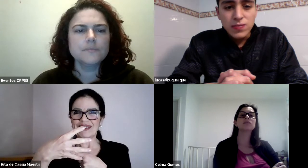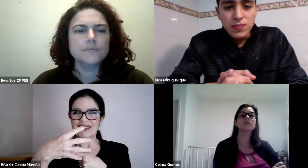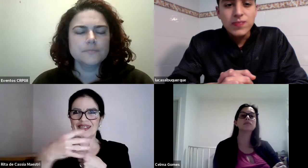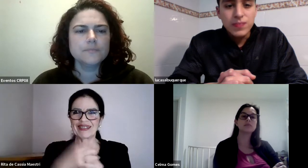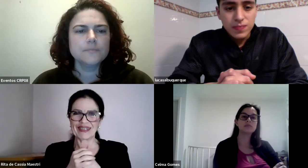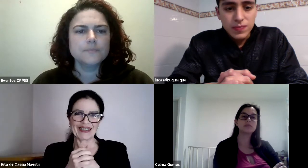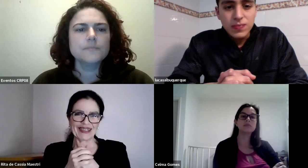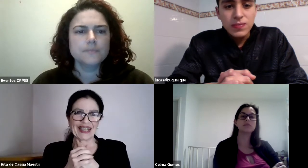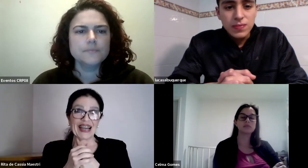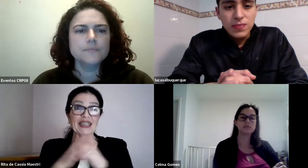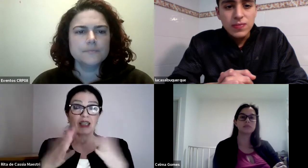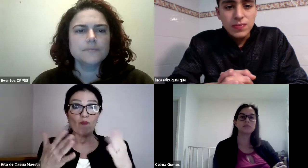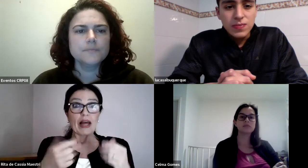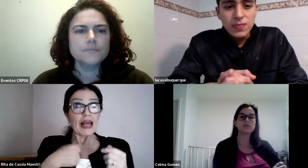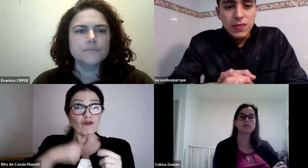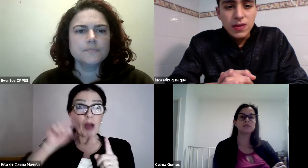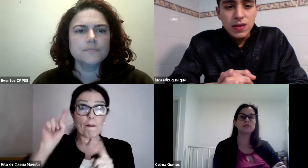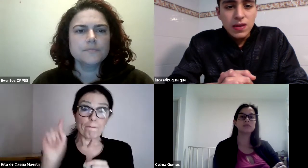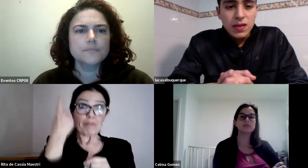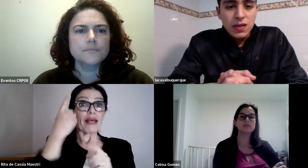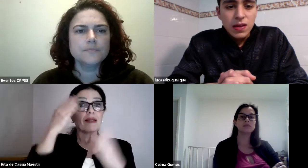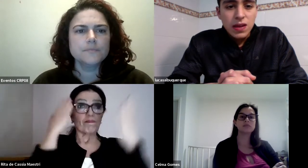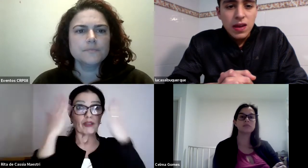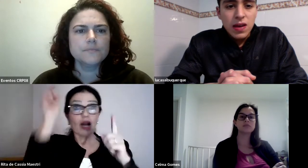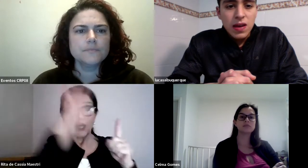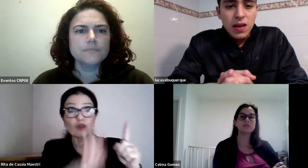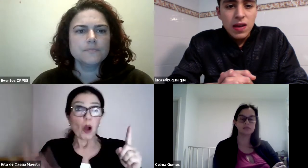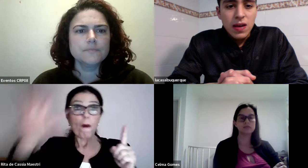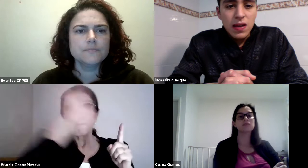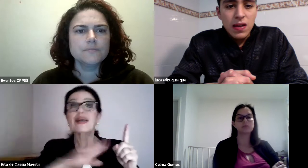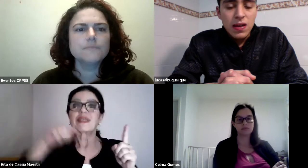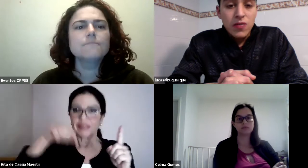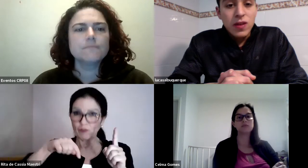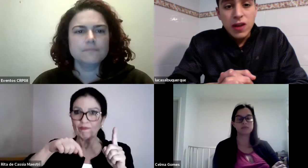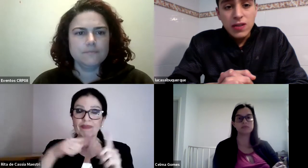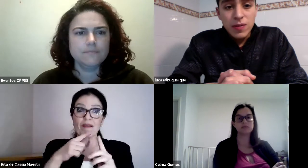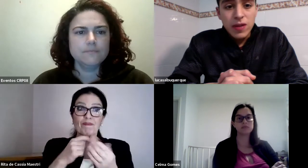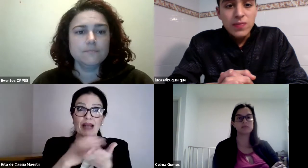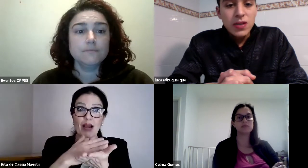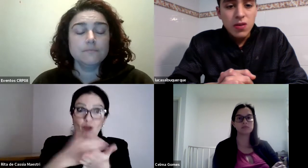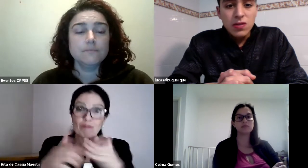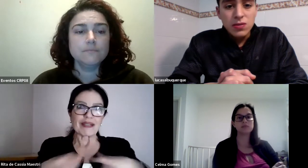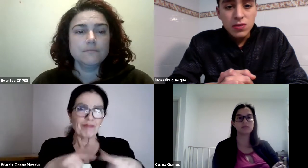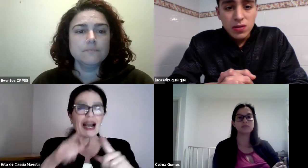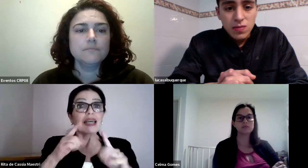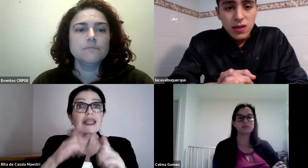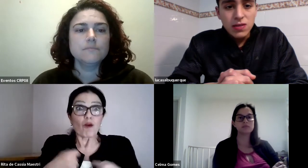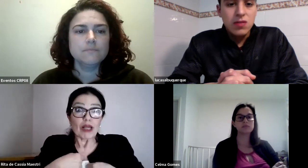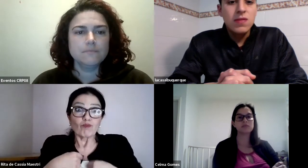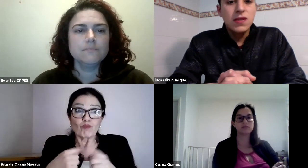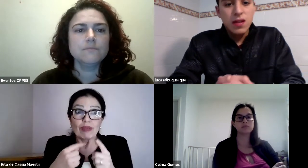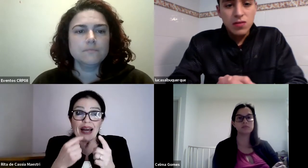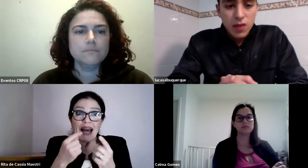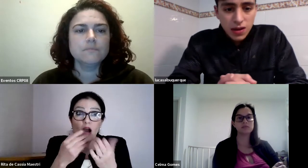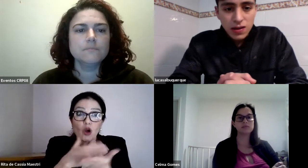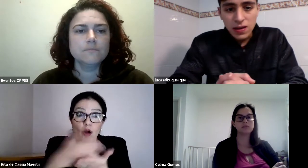1984, então, foi perfeito. eu fui, no caso, a primeira psicóloga surda do Brasil a